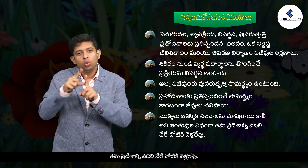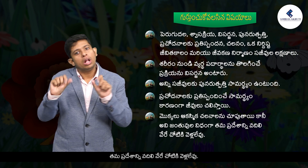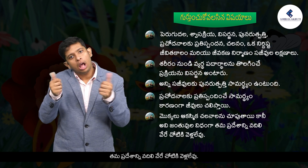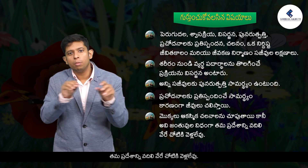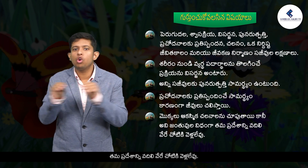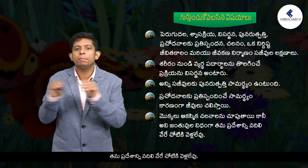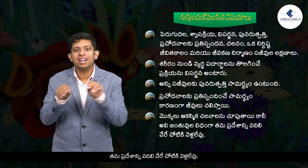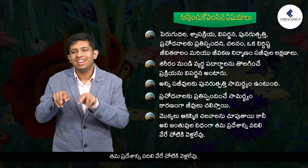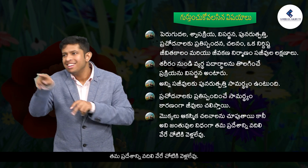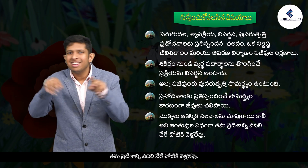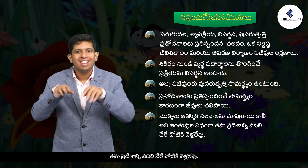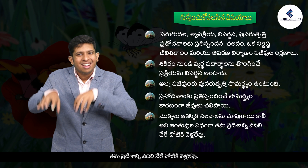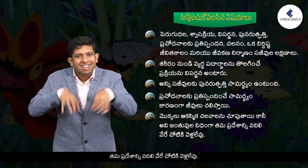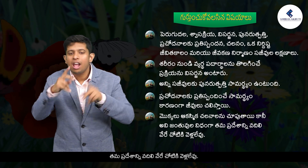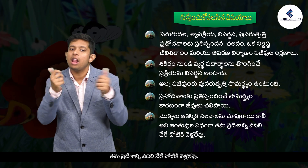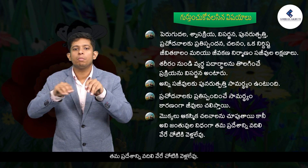చోటికి వెళ్ళలేవు.